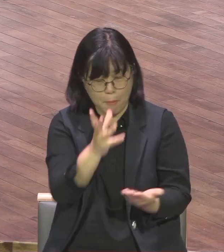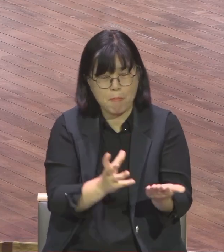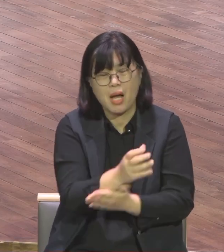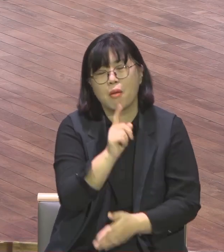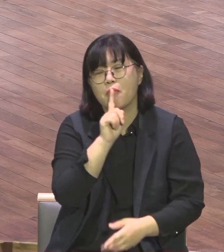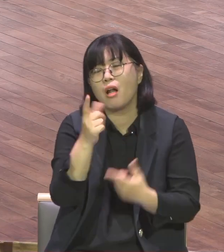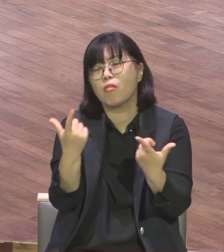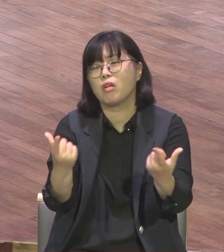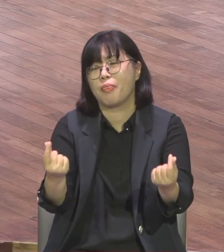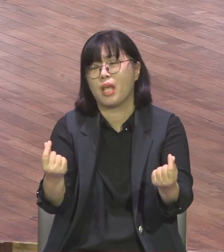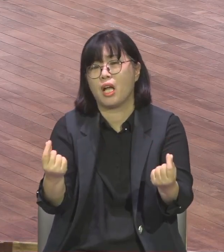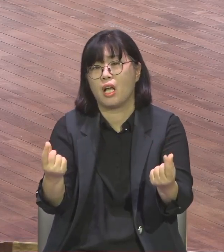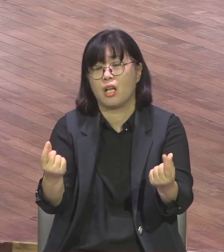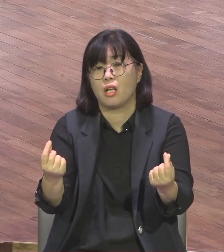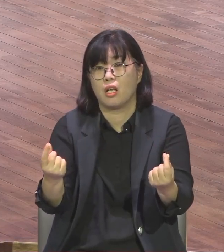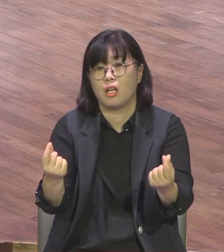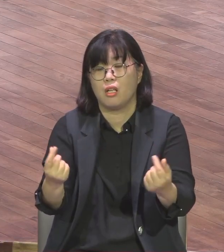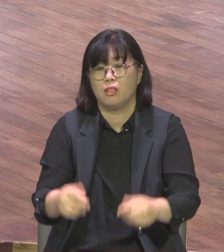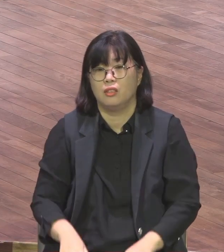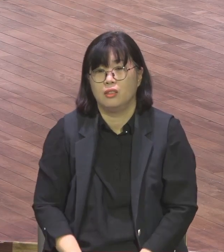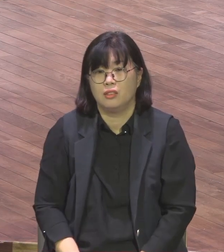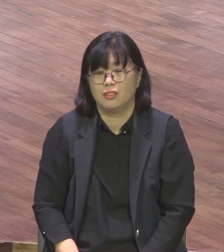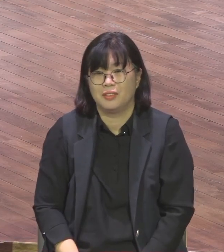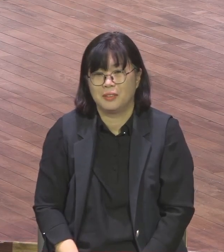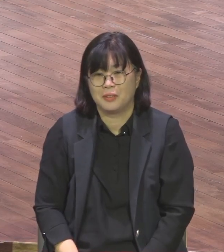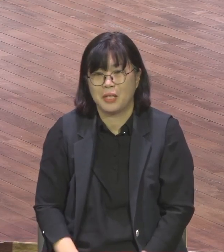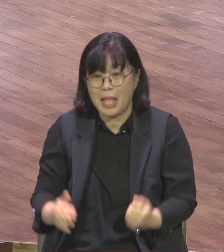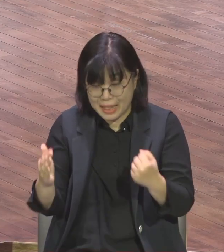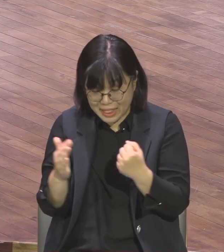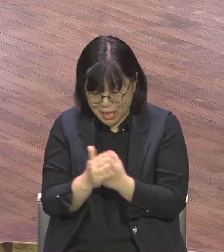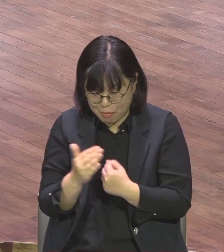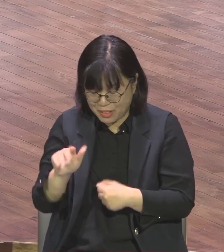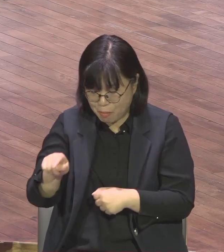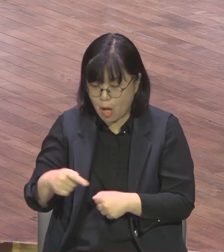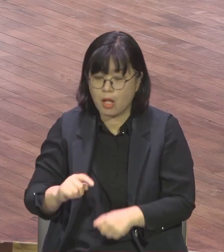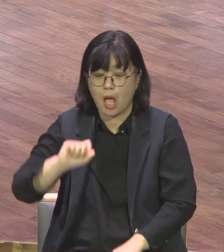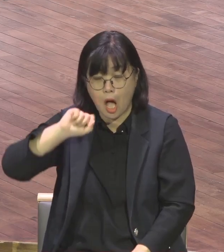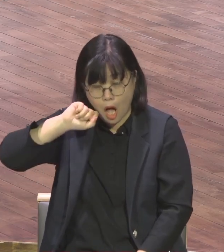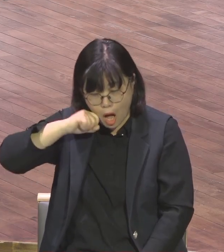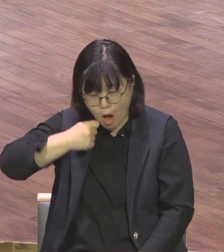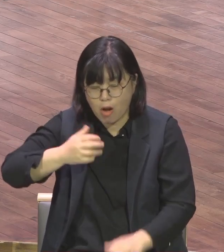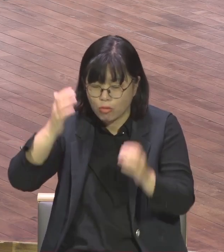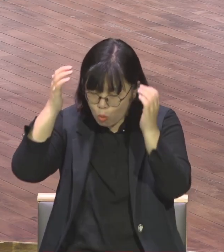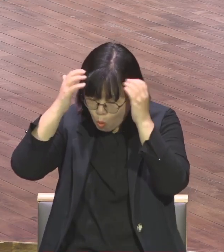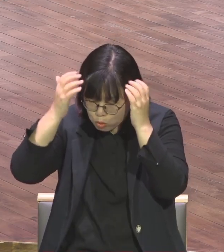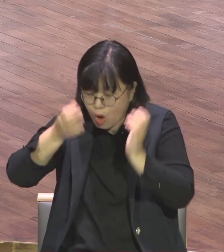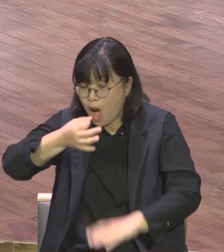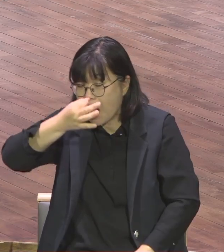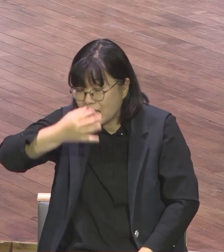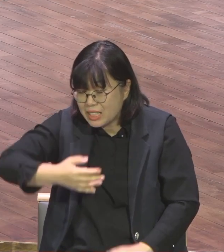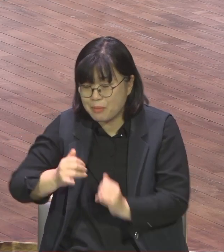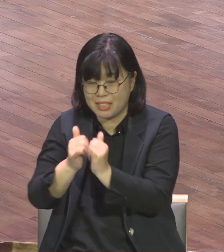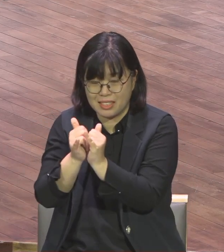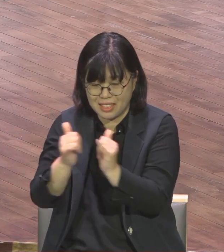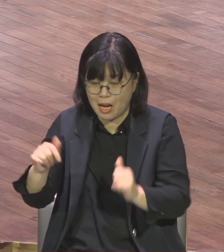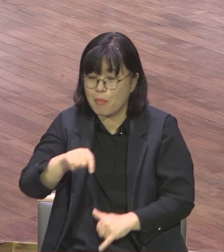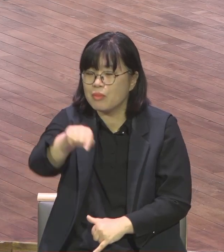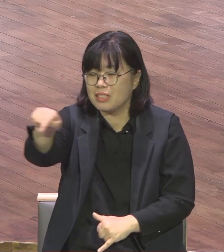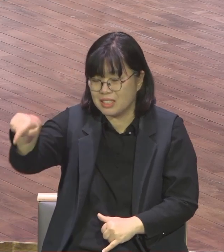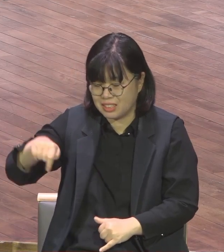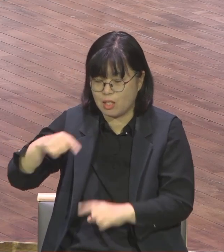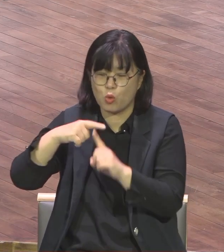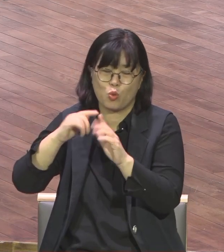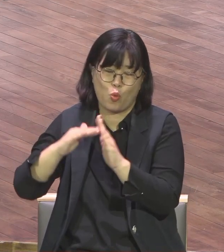경제력이 없는 서민들, 하층민들이 많이 돌아왔어요. 이들은 뭐 어차피 뭐 가진 거 없으니까, 뺏길 것도 없으니까